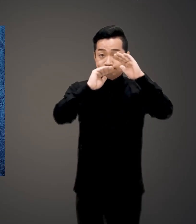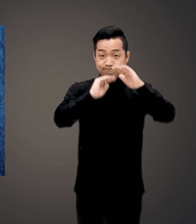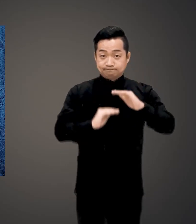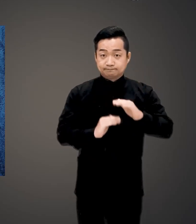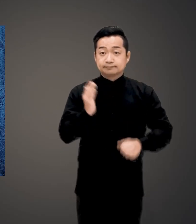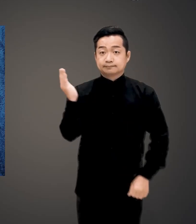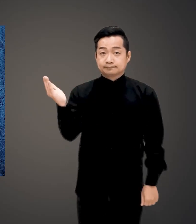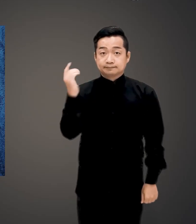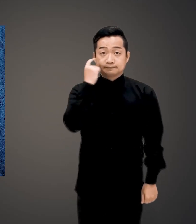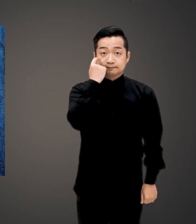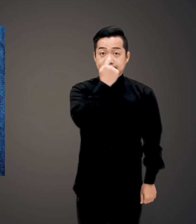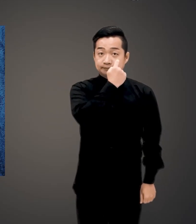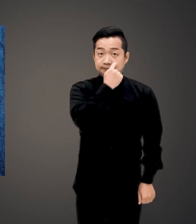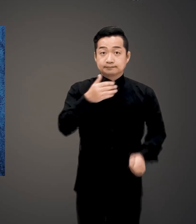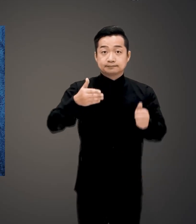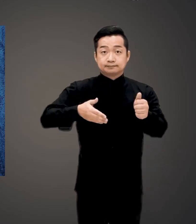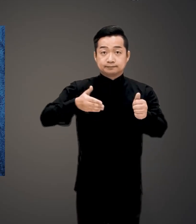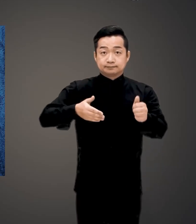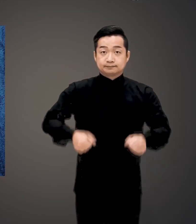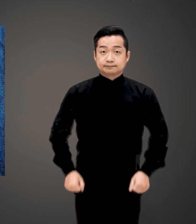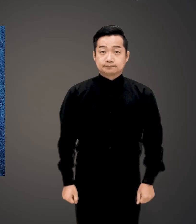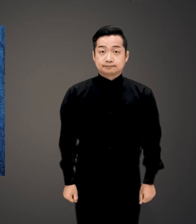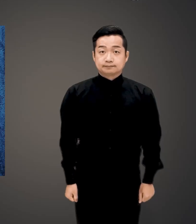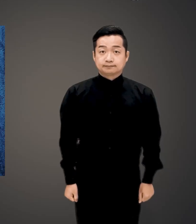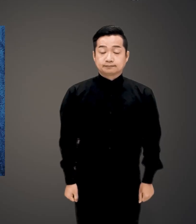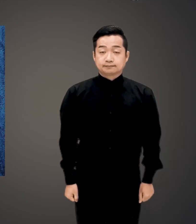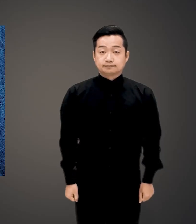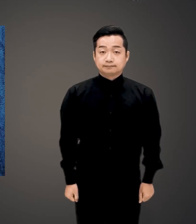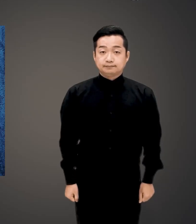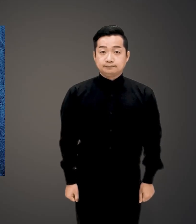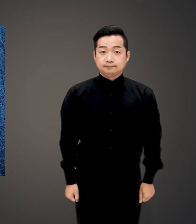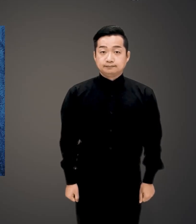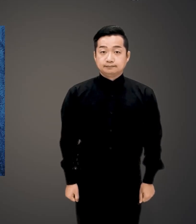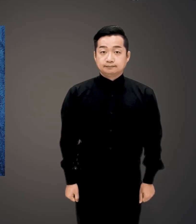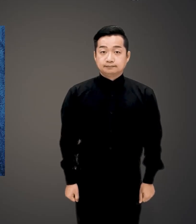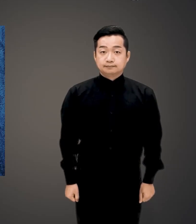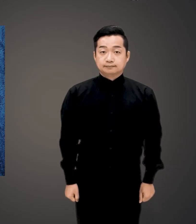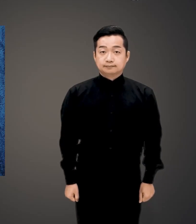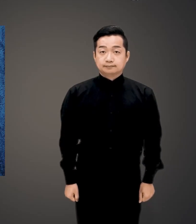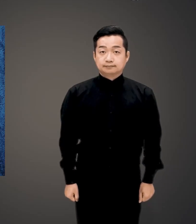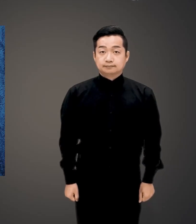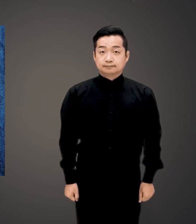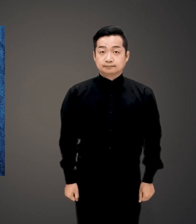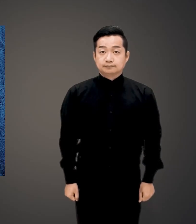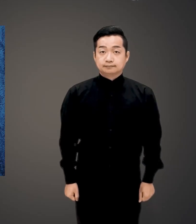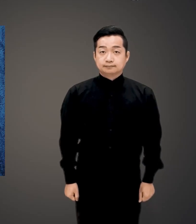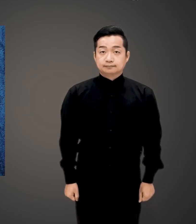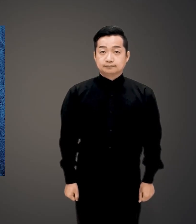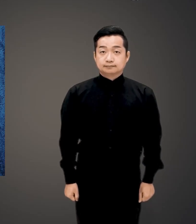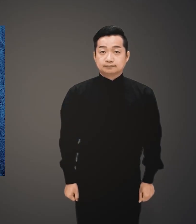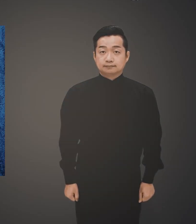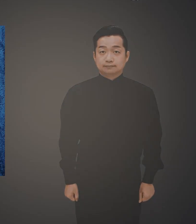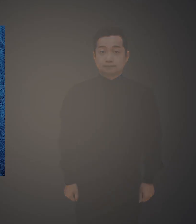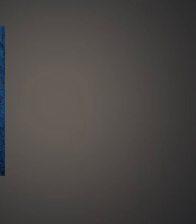낙관주의자. 저자 옌스 바이드노. 출판사